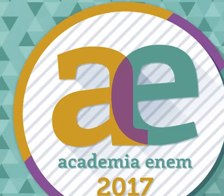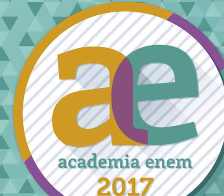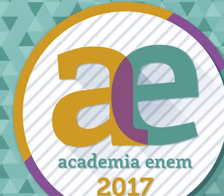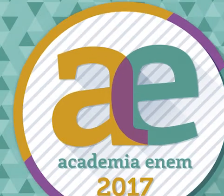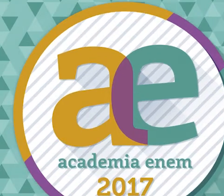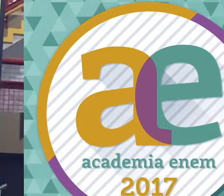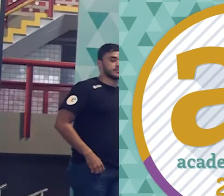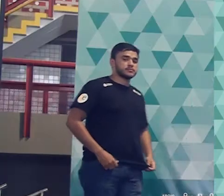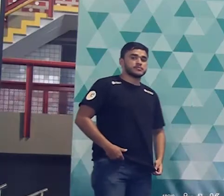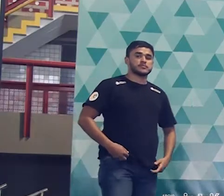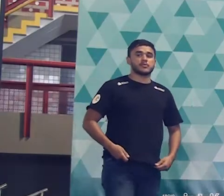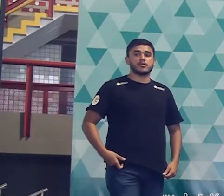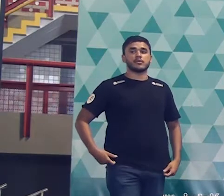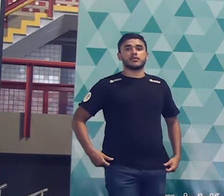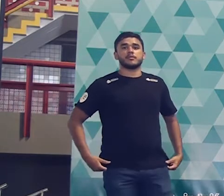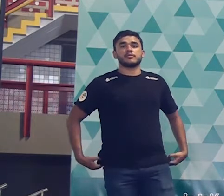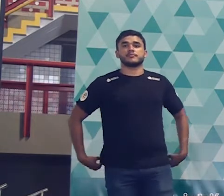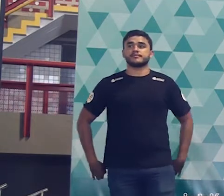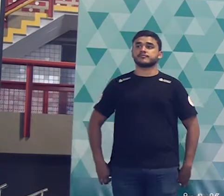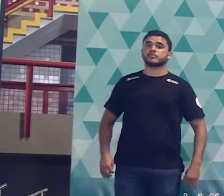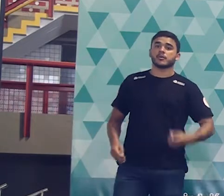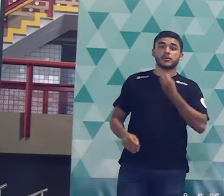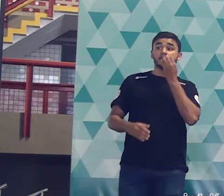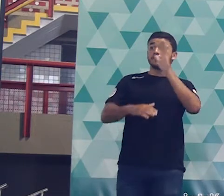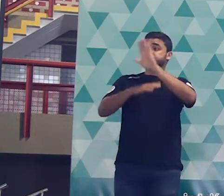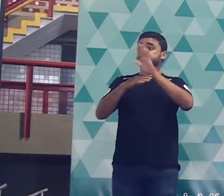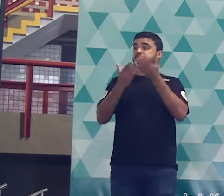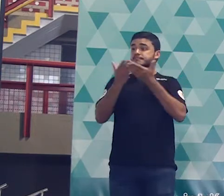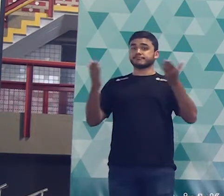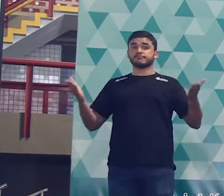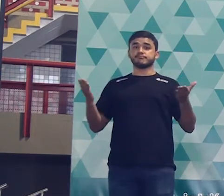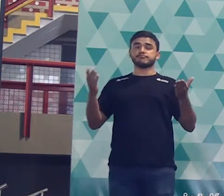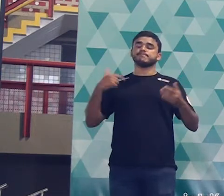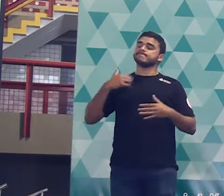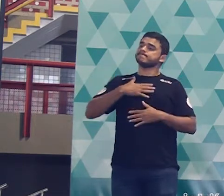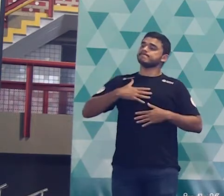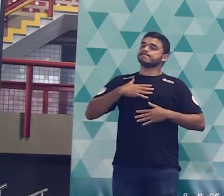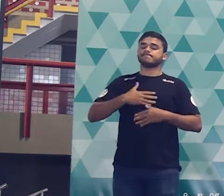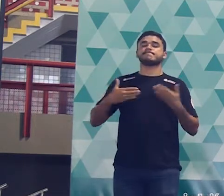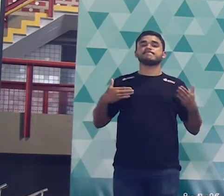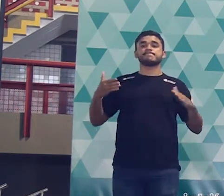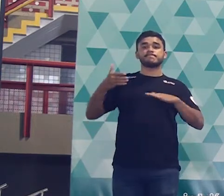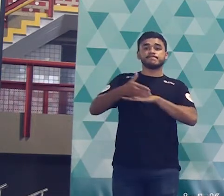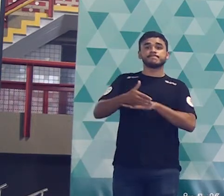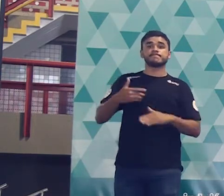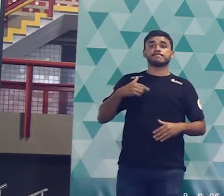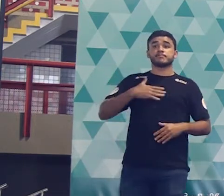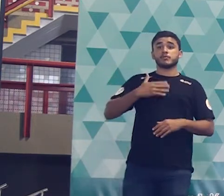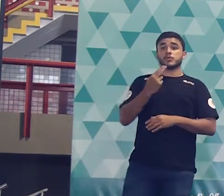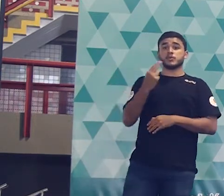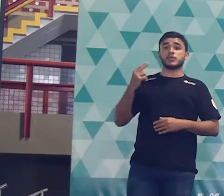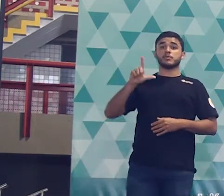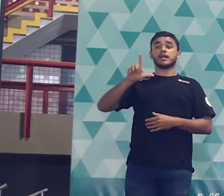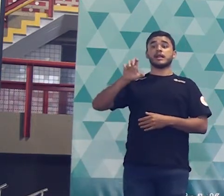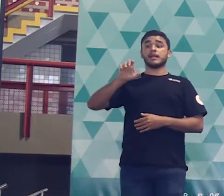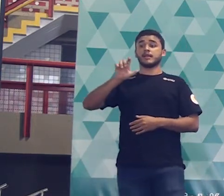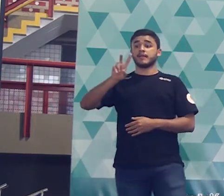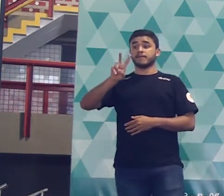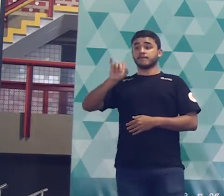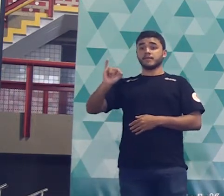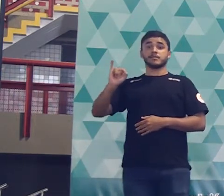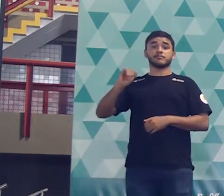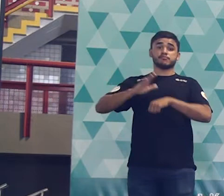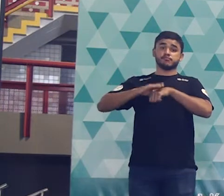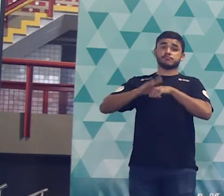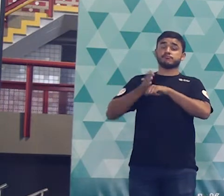Boa tarde a todos. Boa tarde. Satisfação estar aqui com vocês. Eu sou o professor Levi Bruno, professor